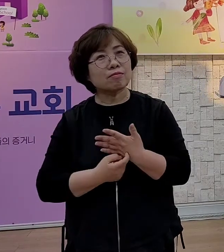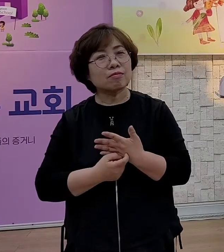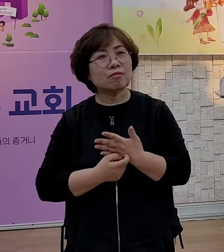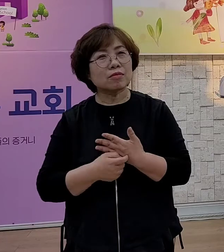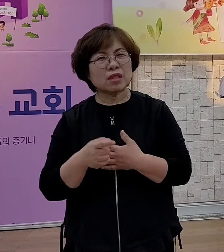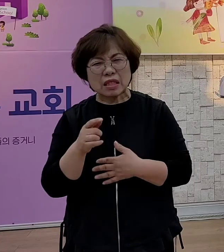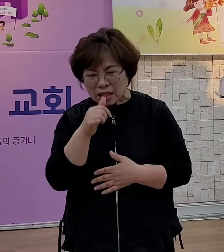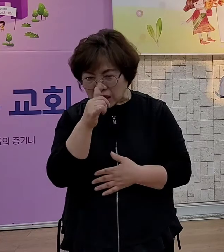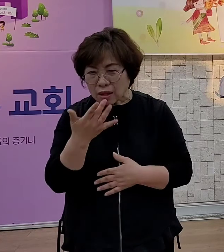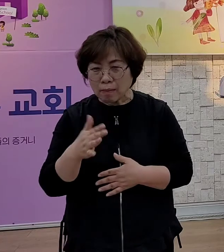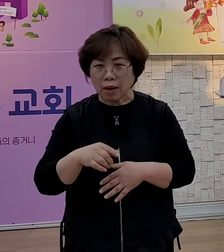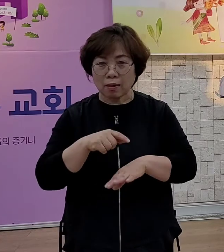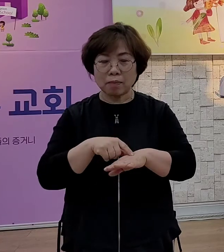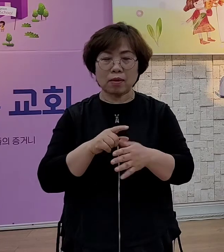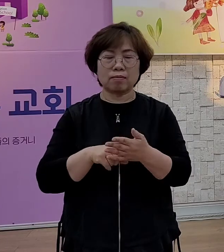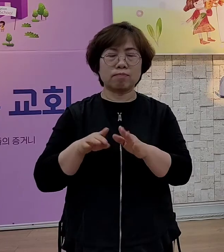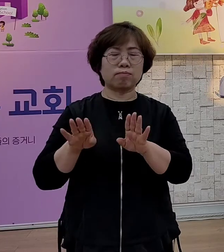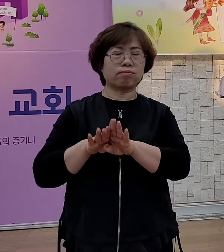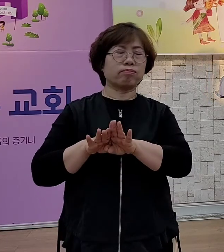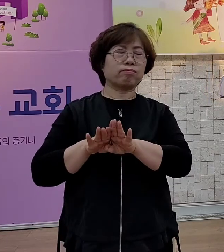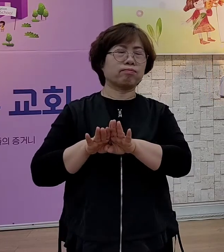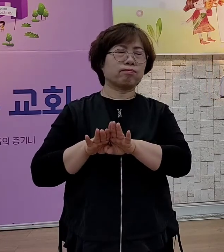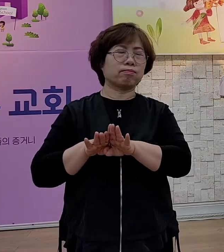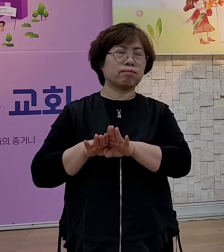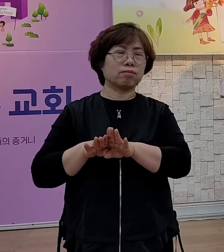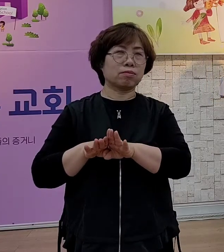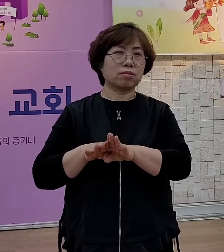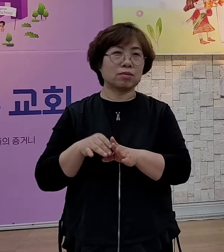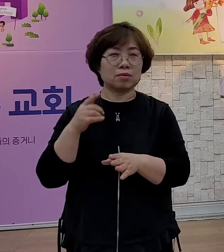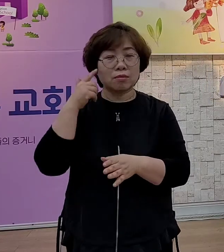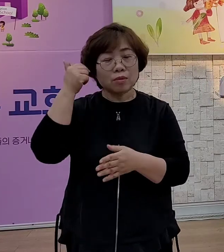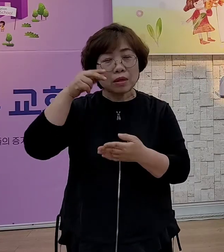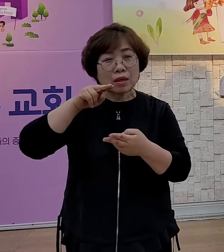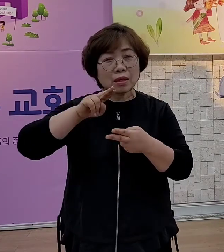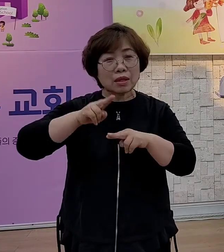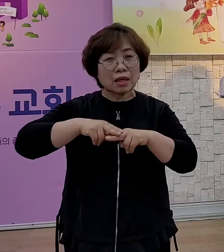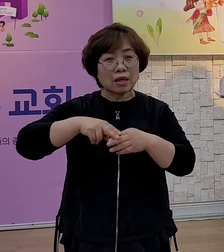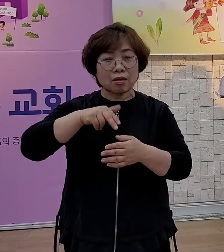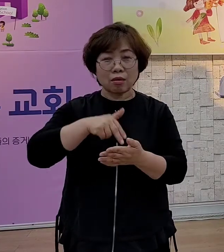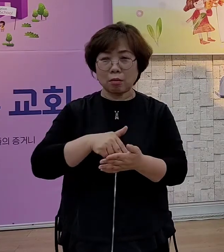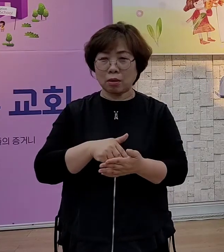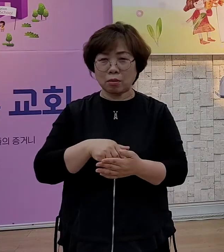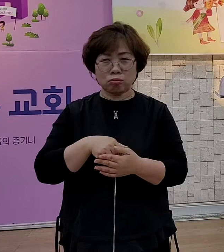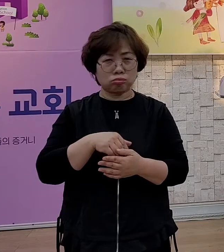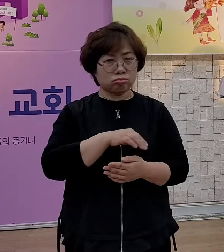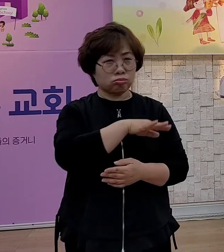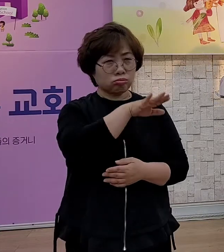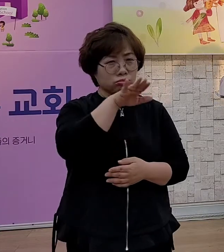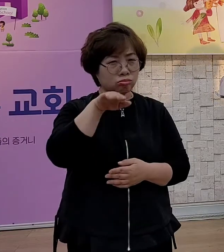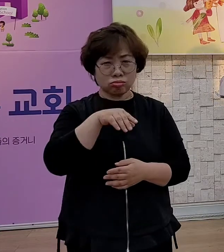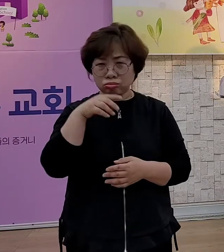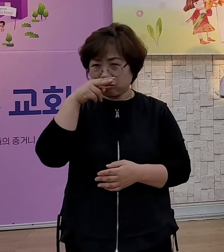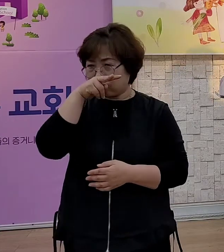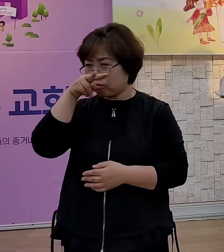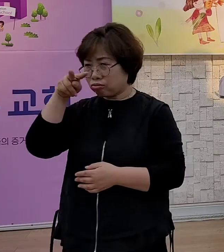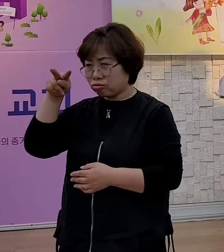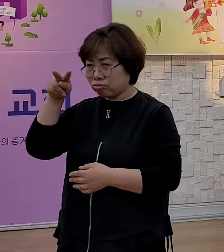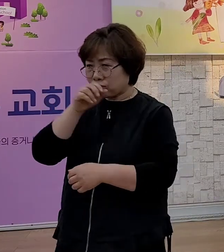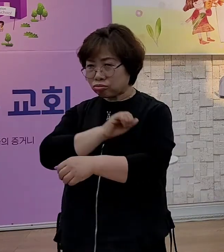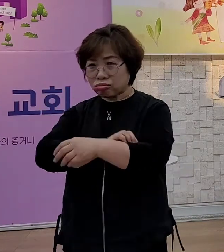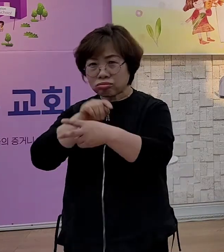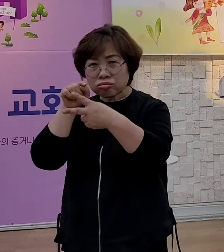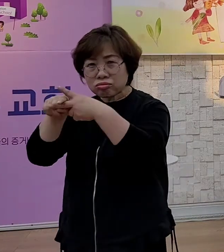마음을 닫고 있어요. 여기 서 있으면 사실 보이거든요. 그러니까 아무리 말을